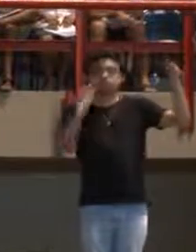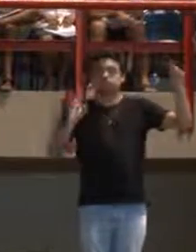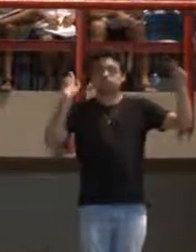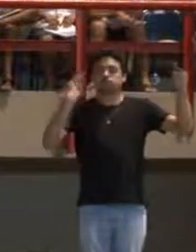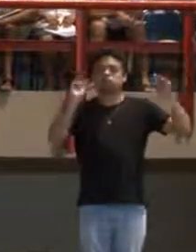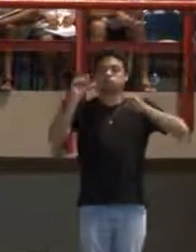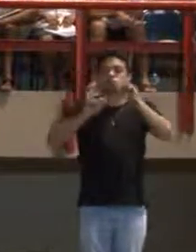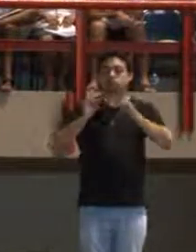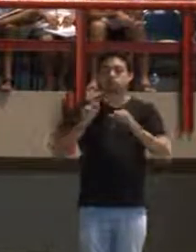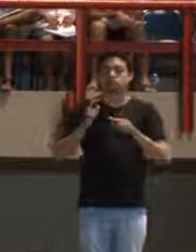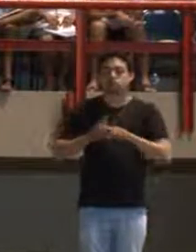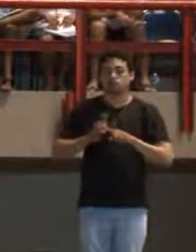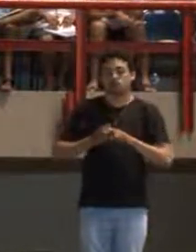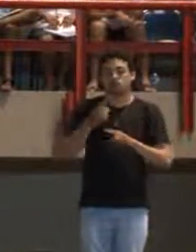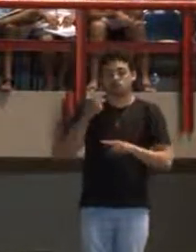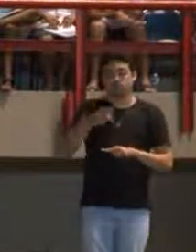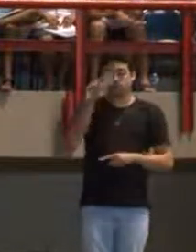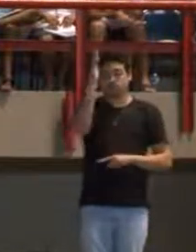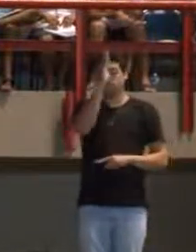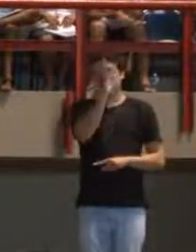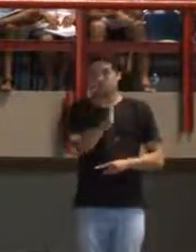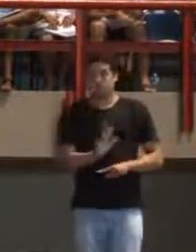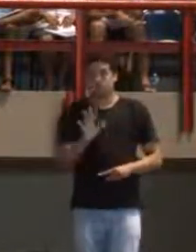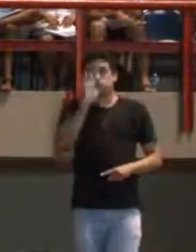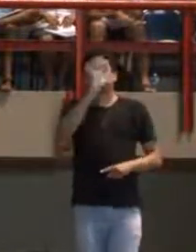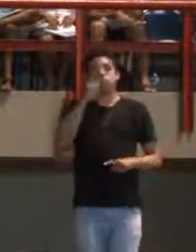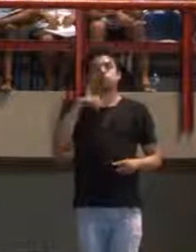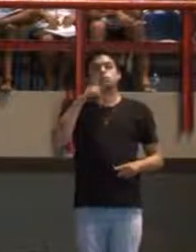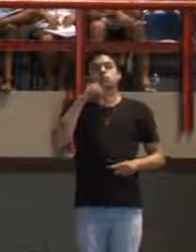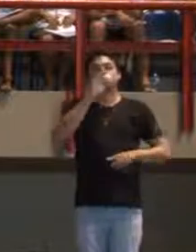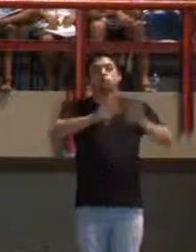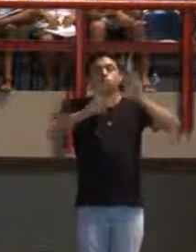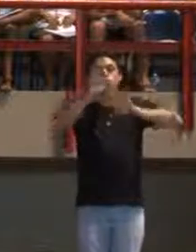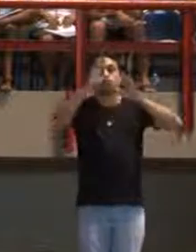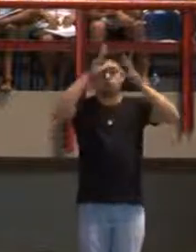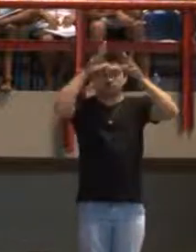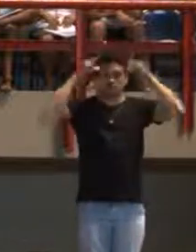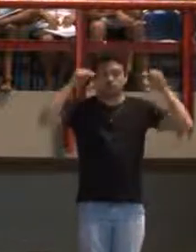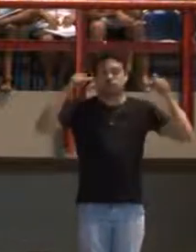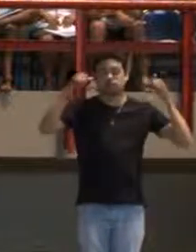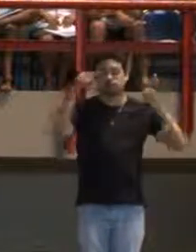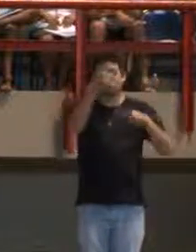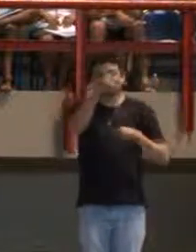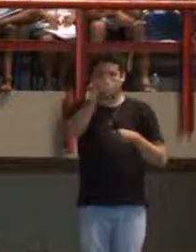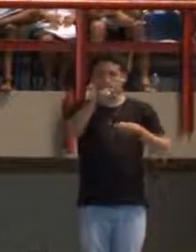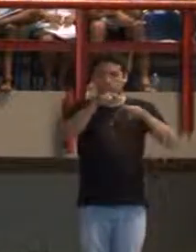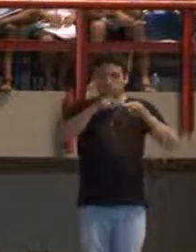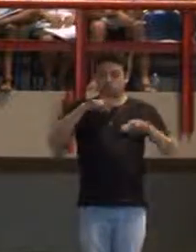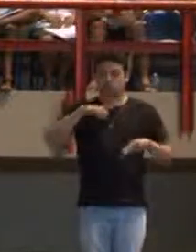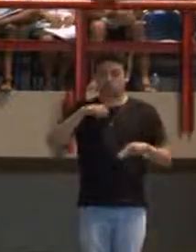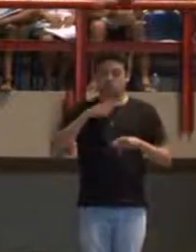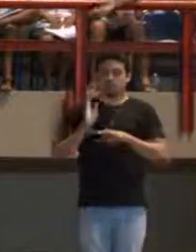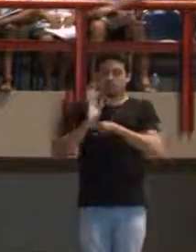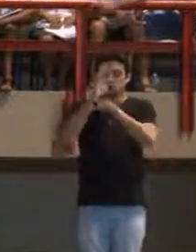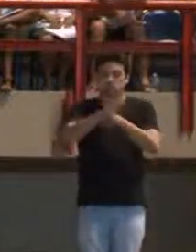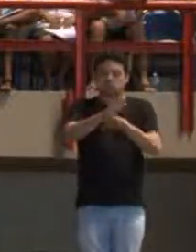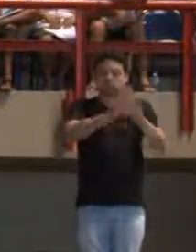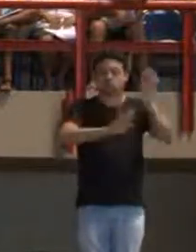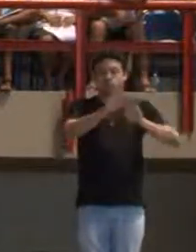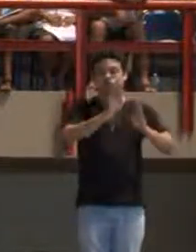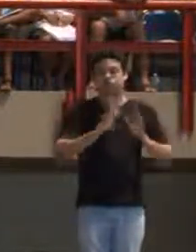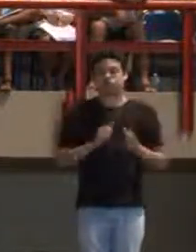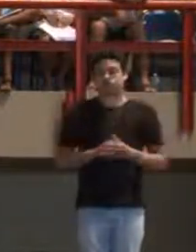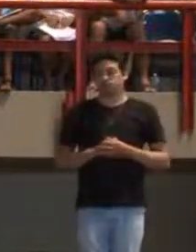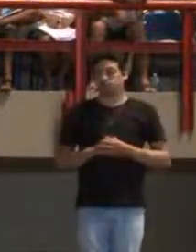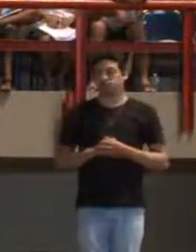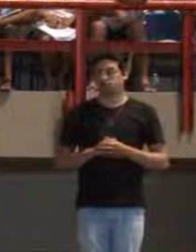eles utilizam? É que o Brasil não consegue cuidar da Amazônia. E aí eles querem nos ajudar a cuidar da Amazônia,